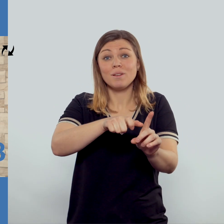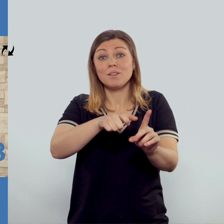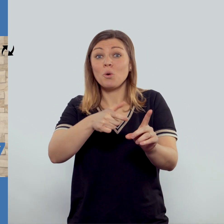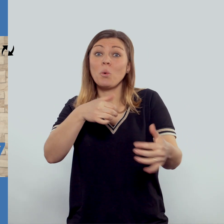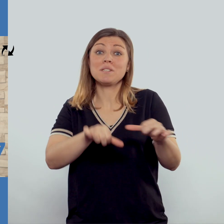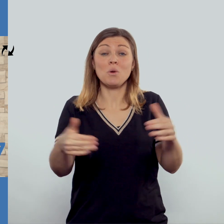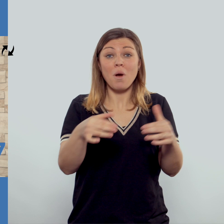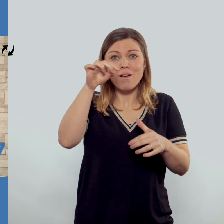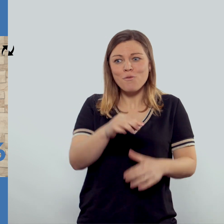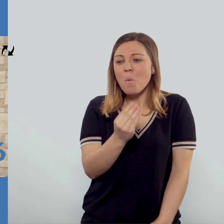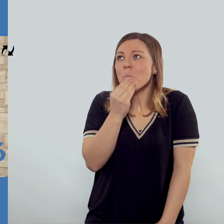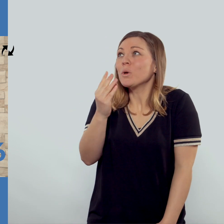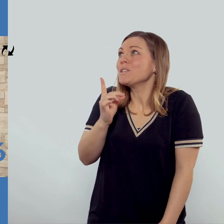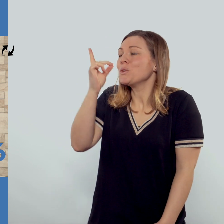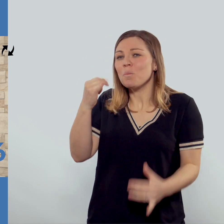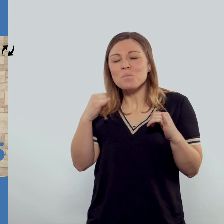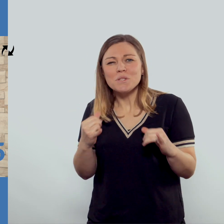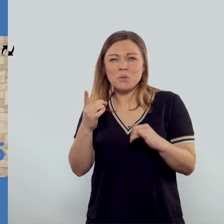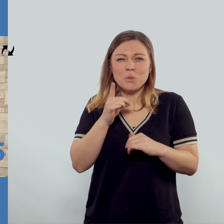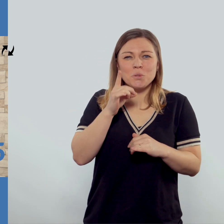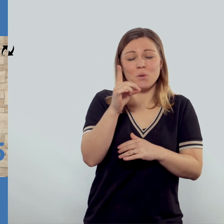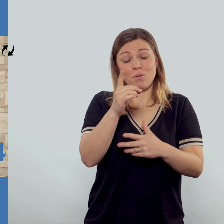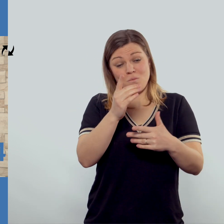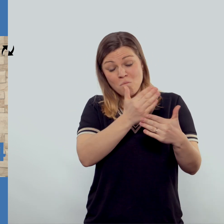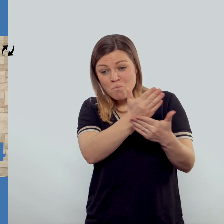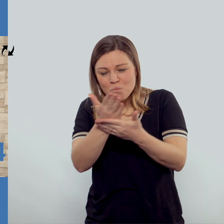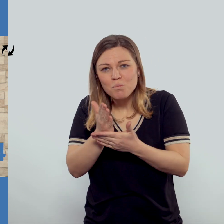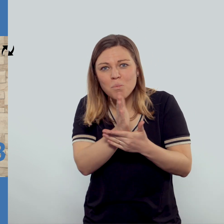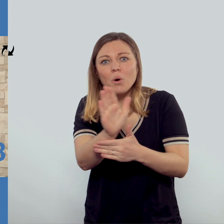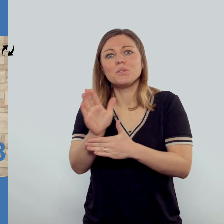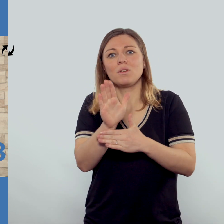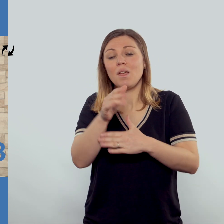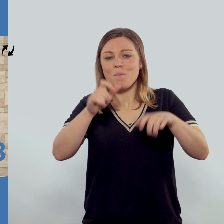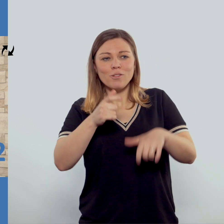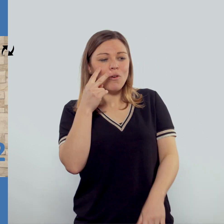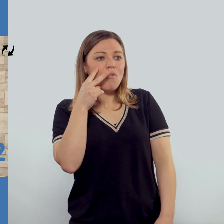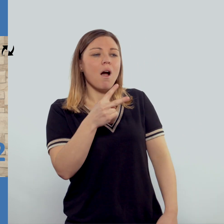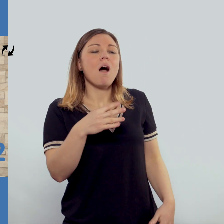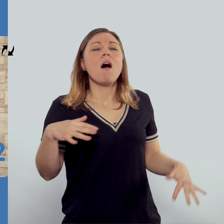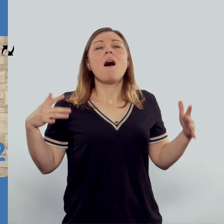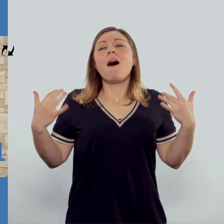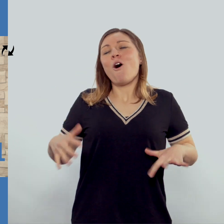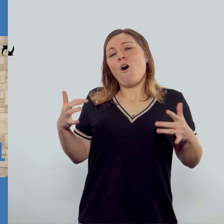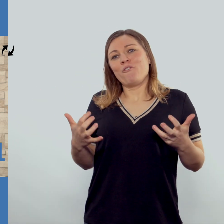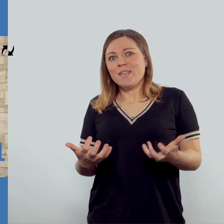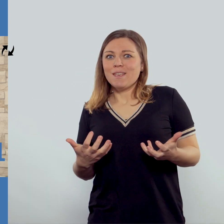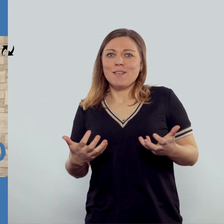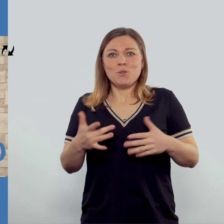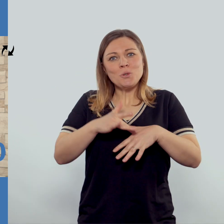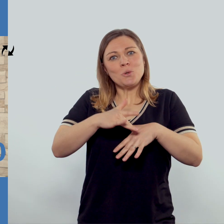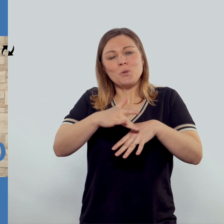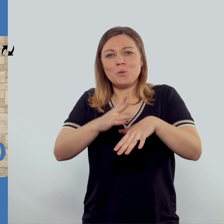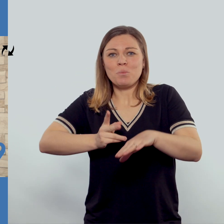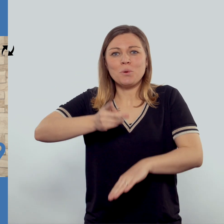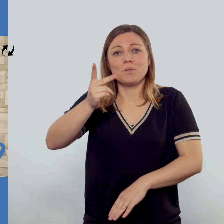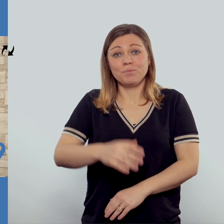la puissance de Dieu, alors les gens sauront que Dieu est vrai et ils auront envie d'en savoir plus. Le Seigneur est avec vous. Et